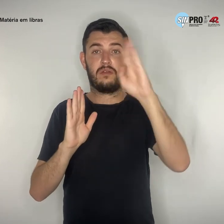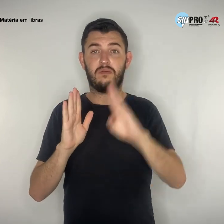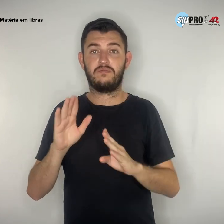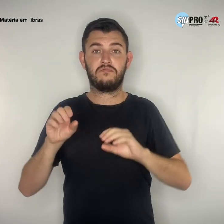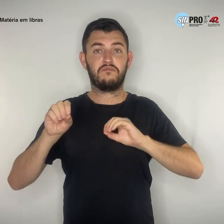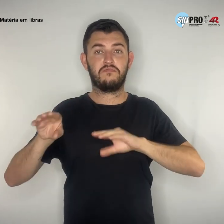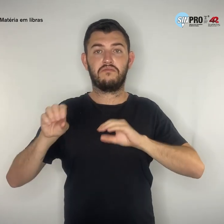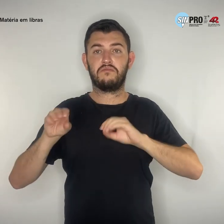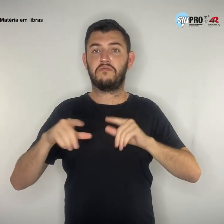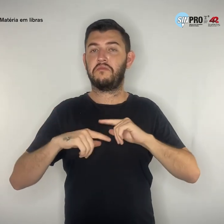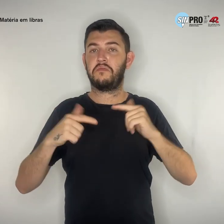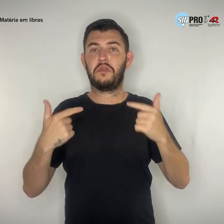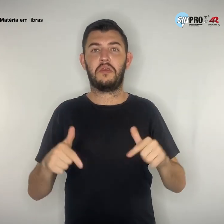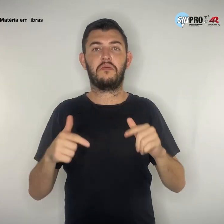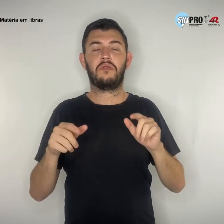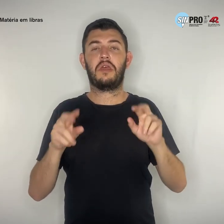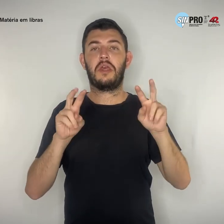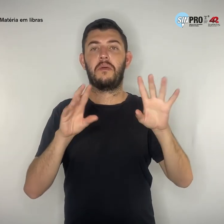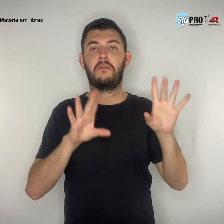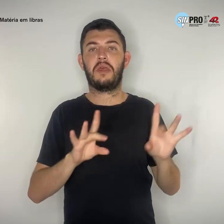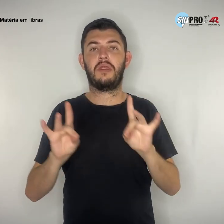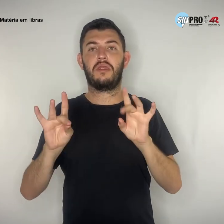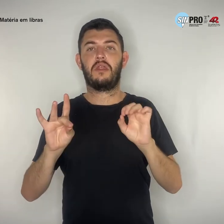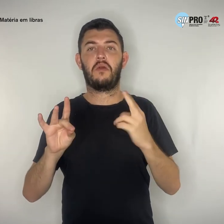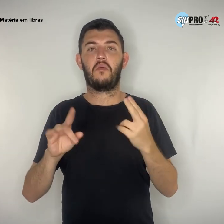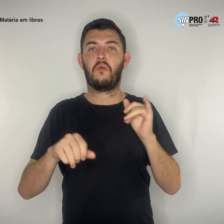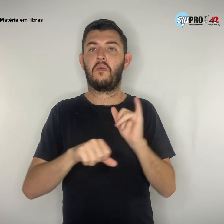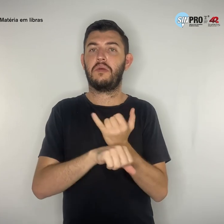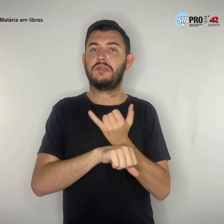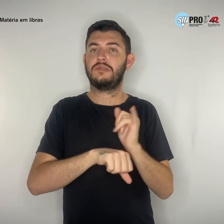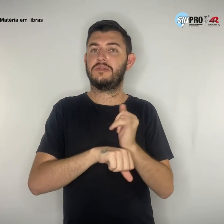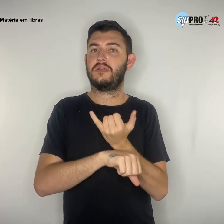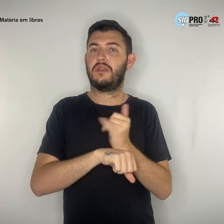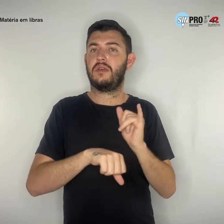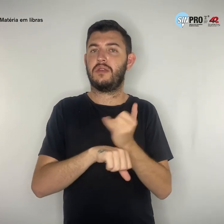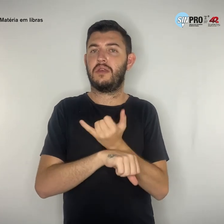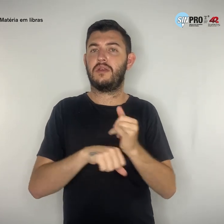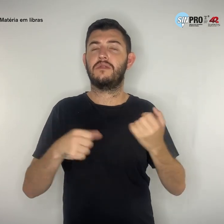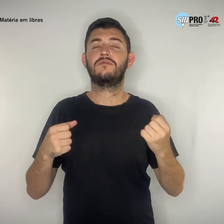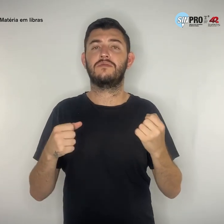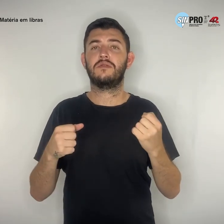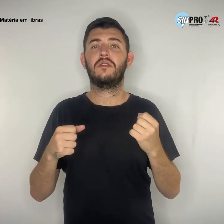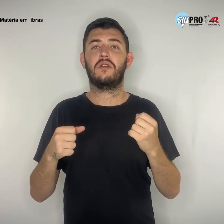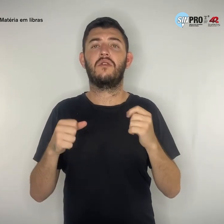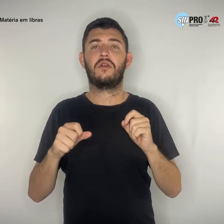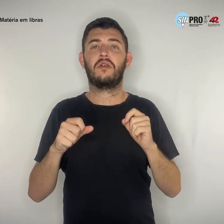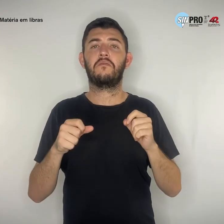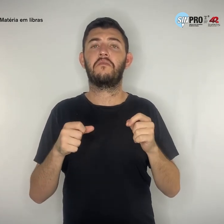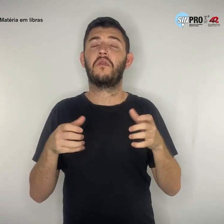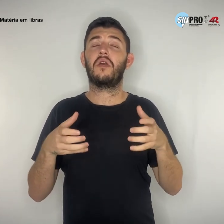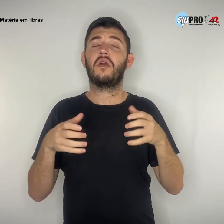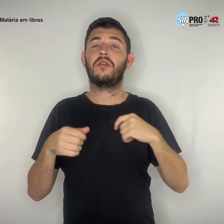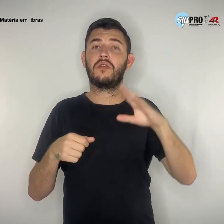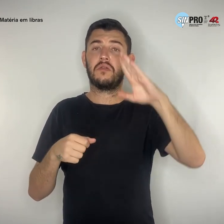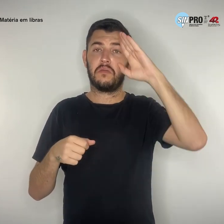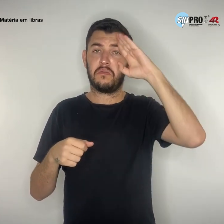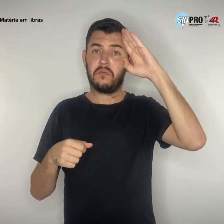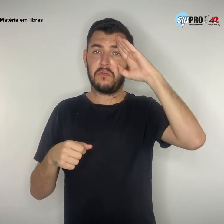há nenhuma menção ou estratégia de incluir as Forças Armadas na educação básica